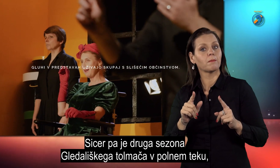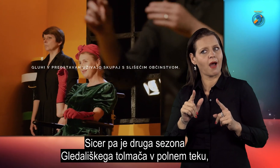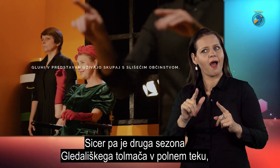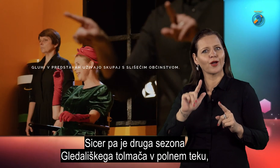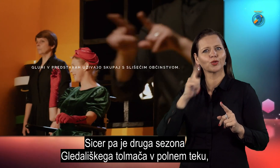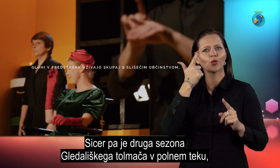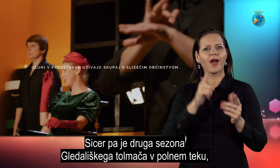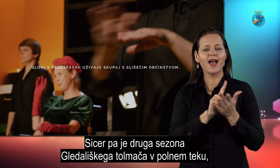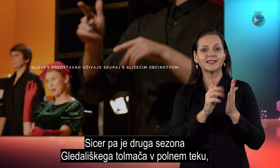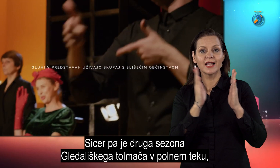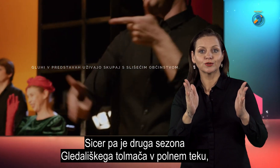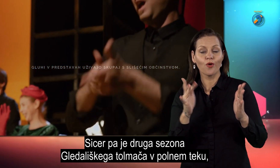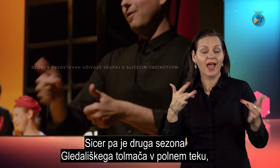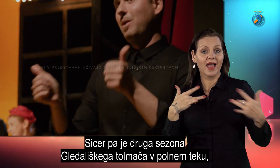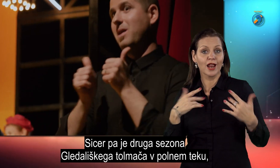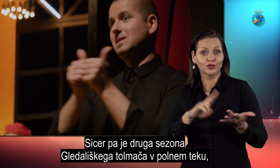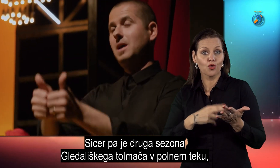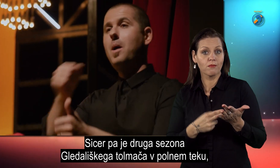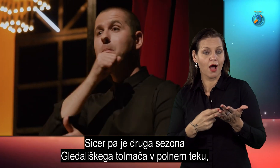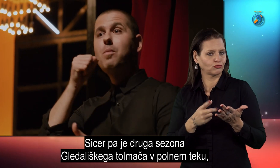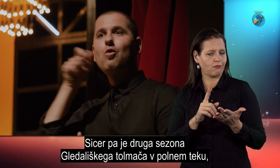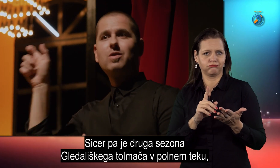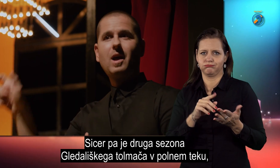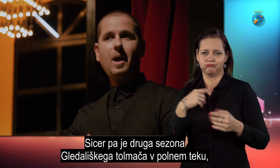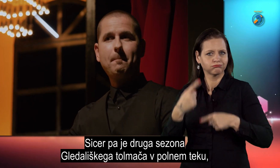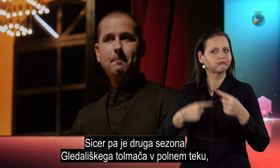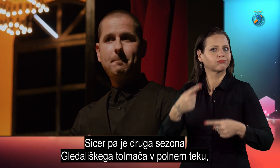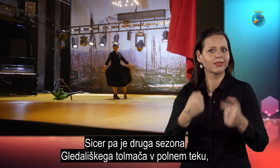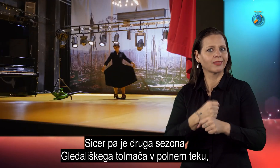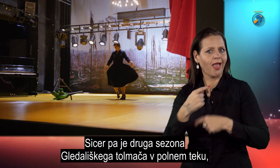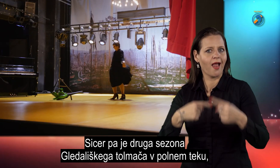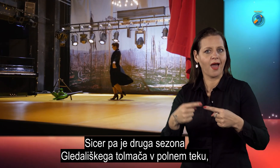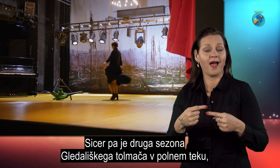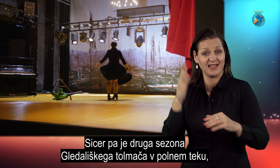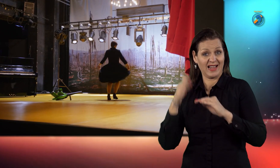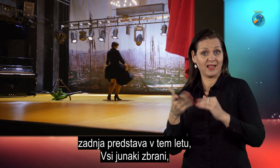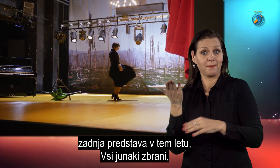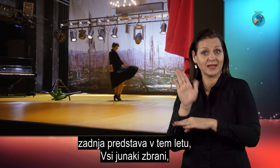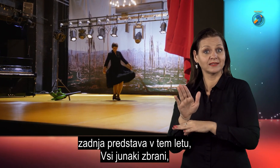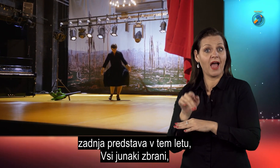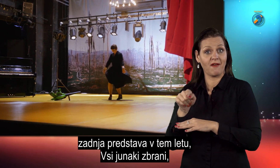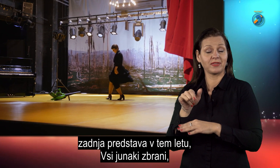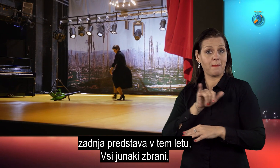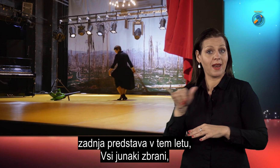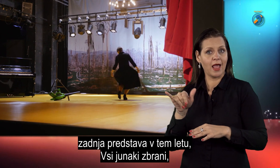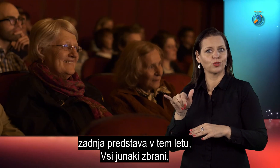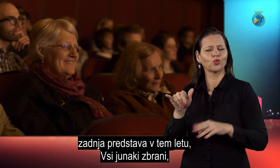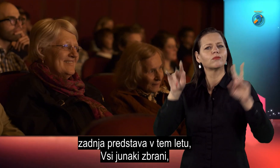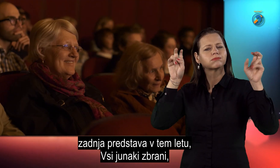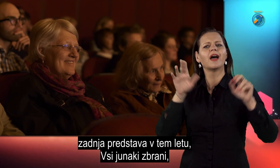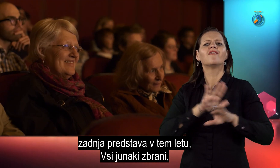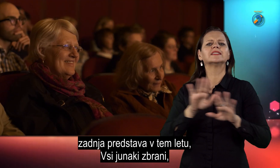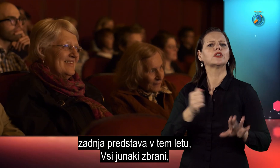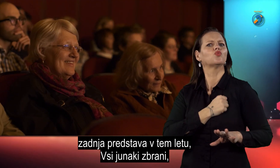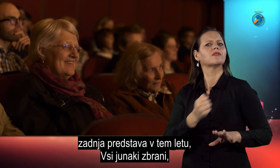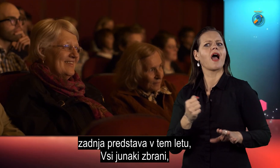Sicer pa je druga sezona Gledališkega tolmača v polnem teku. Zadnja predstava v tem letu, Vsi junaki